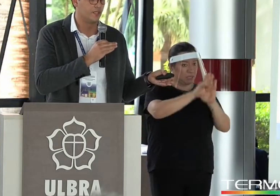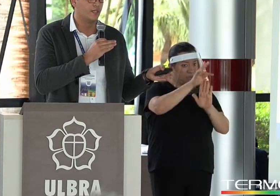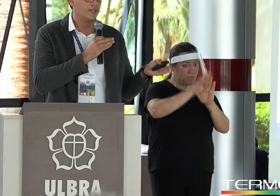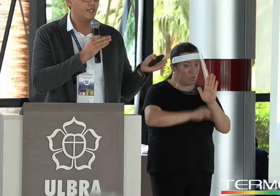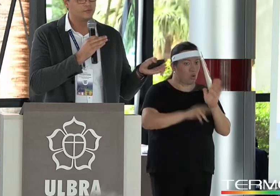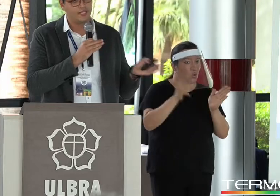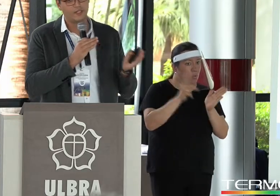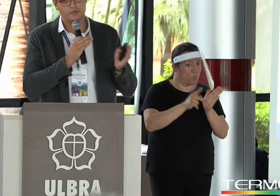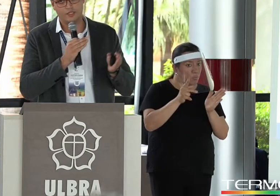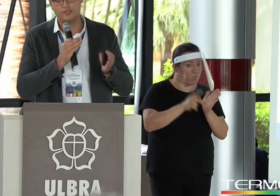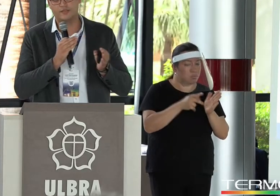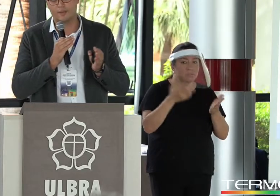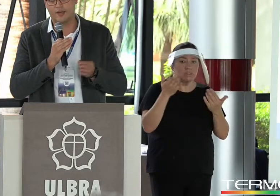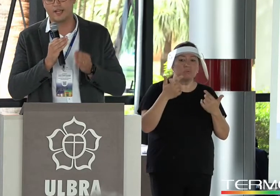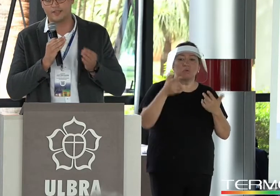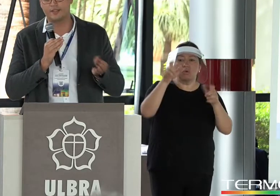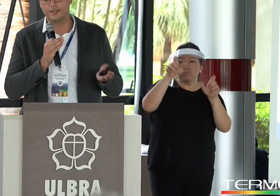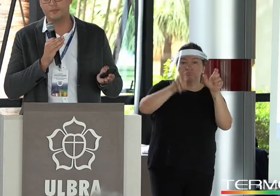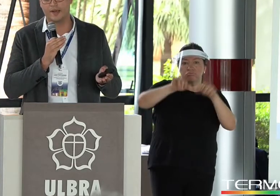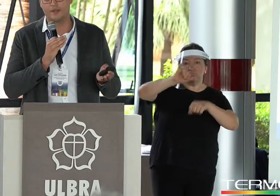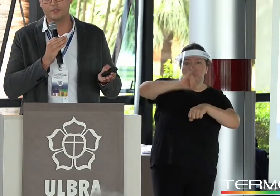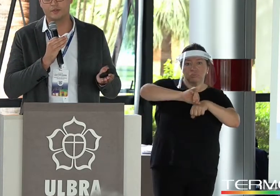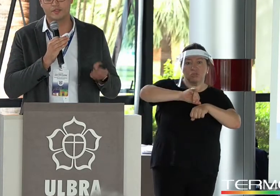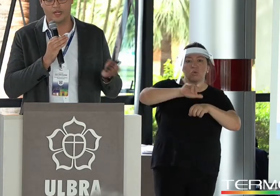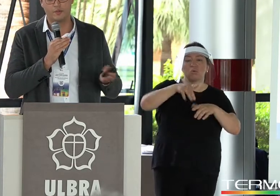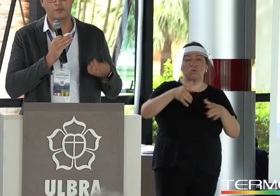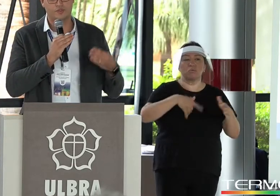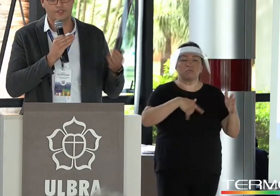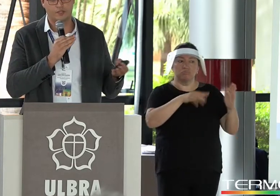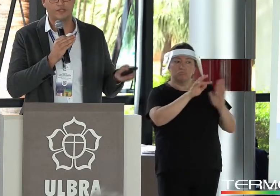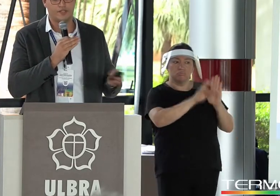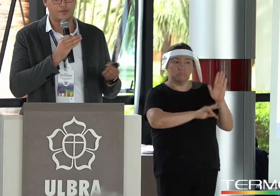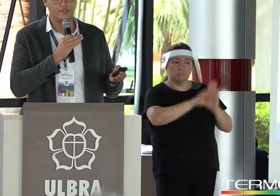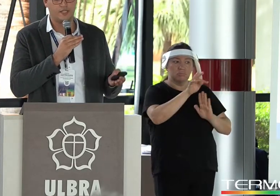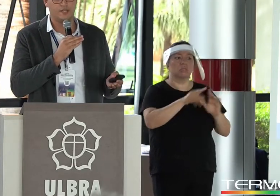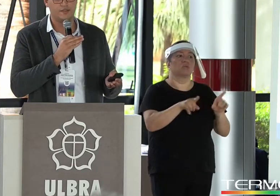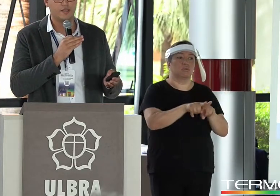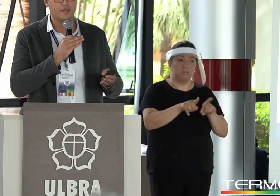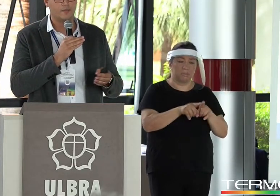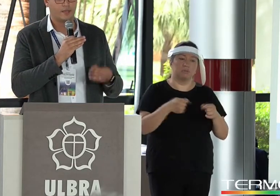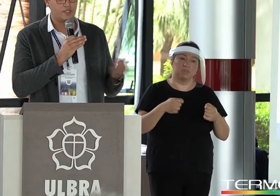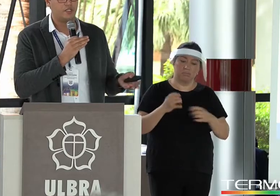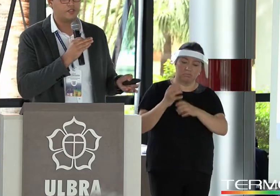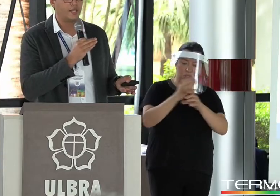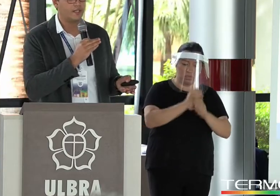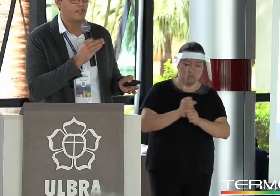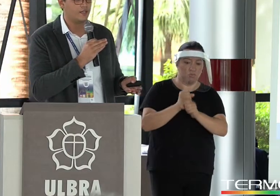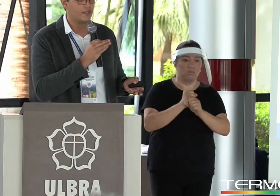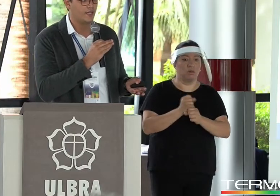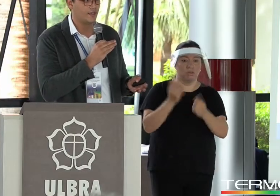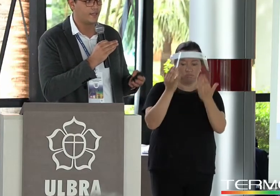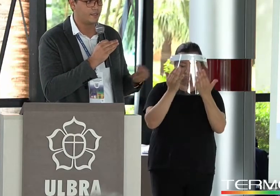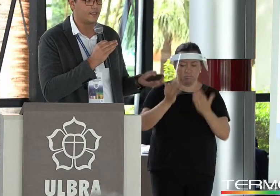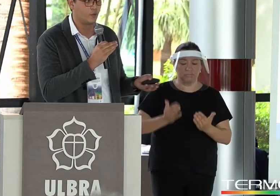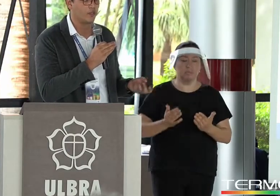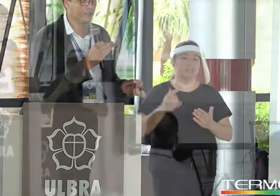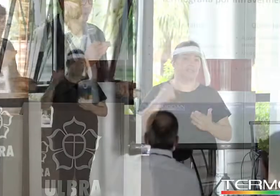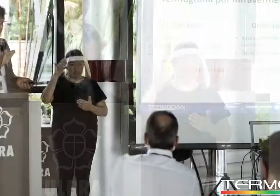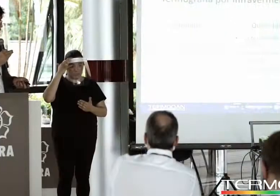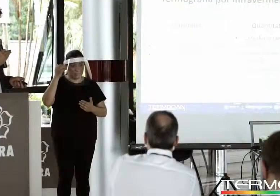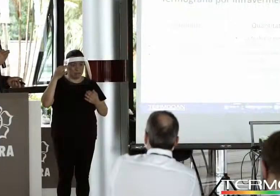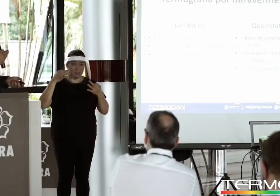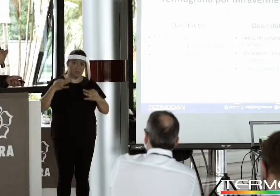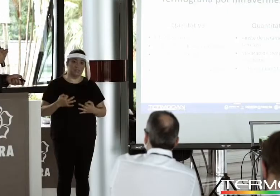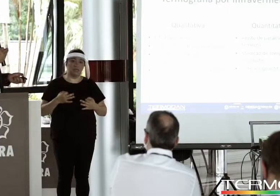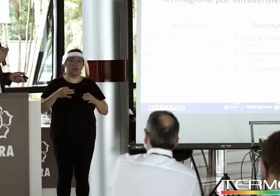objeto, eu tenho que trabalhar aqui parâmetros térmicos deles para que a gente tenha esse termograma de